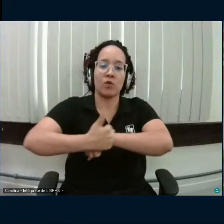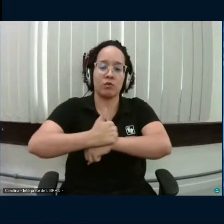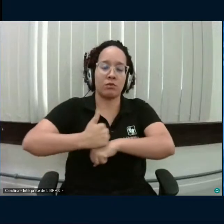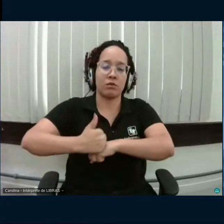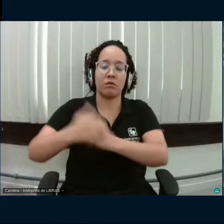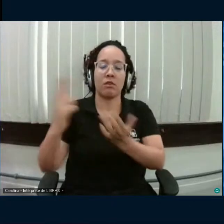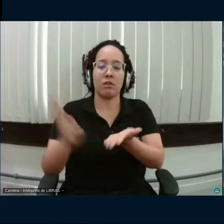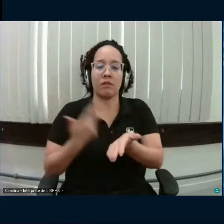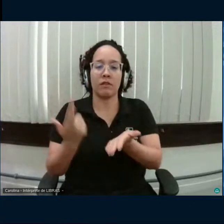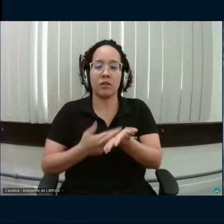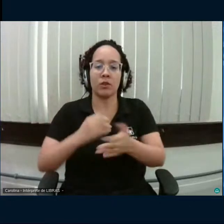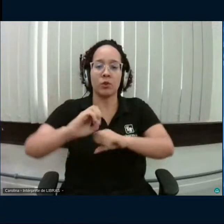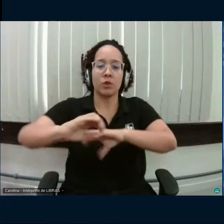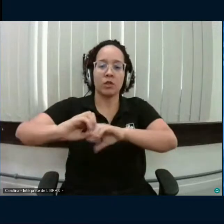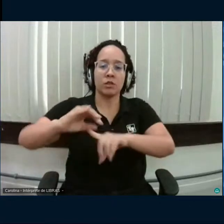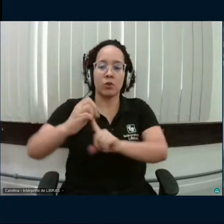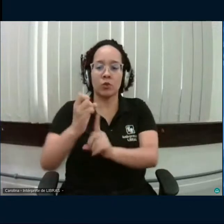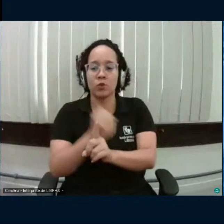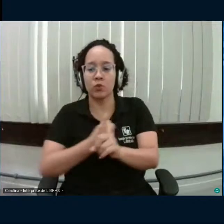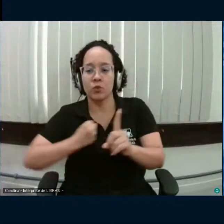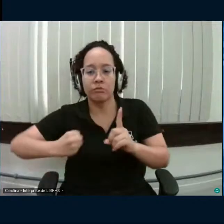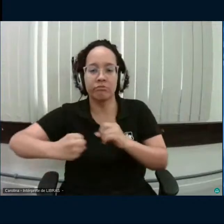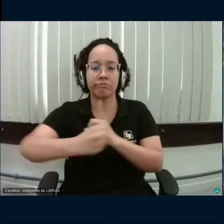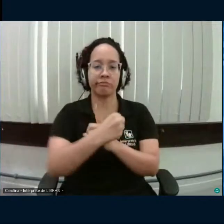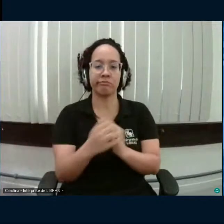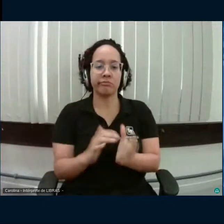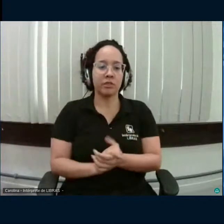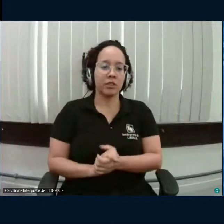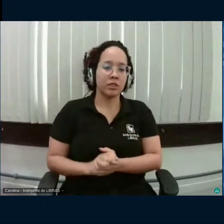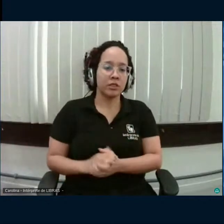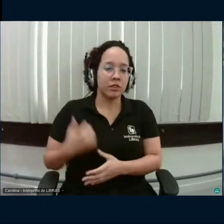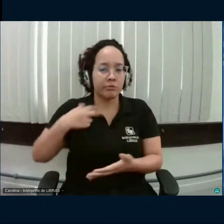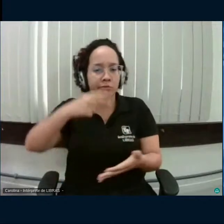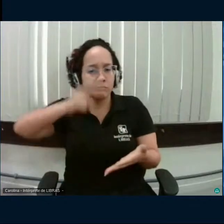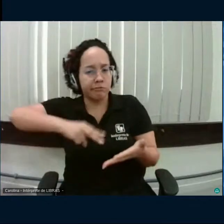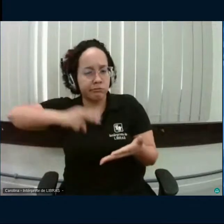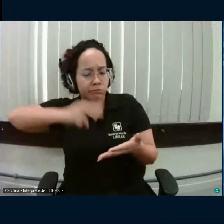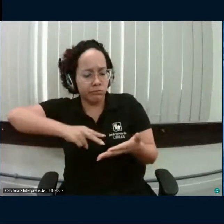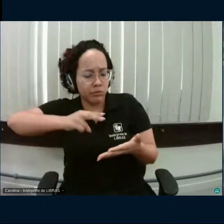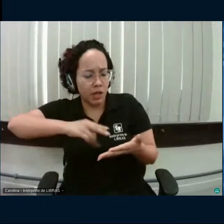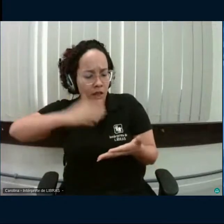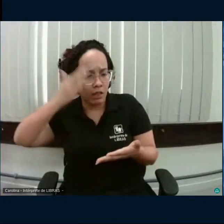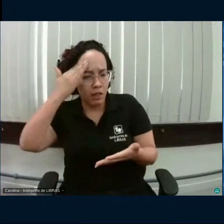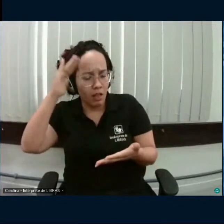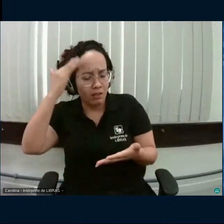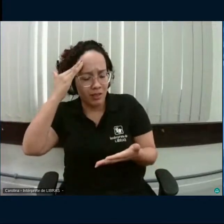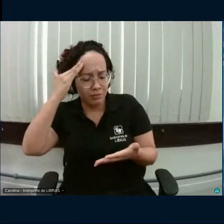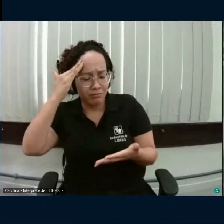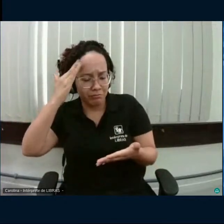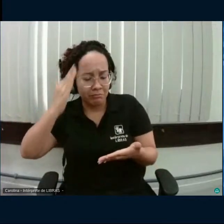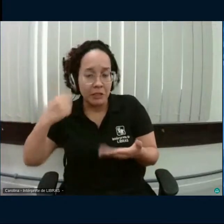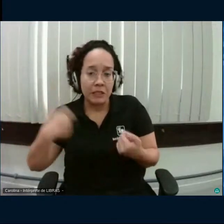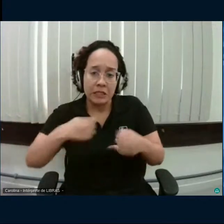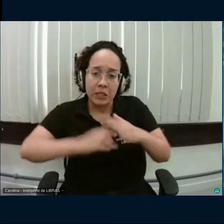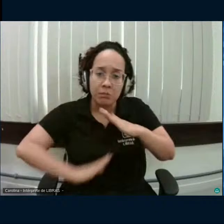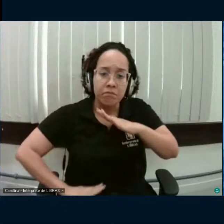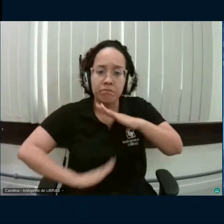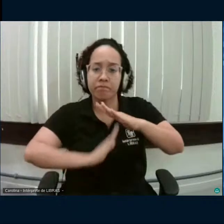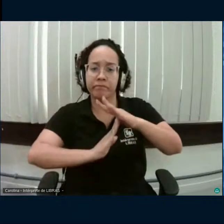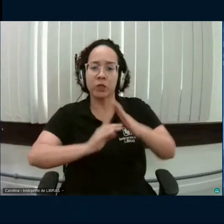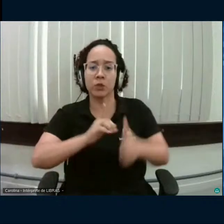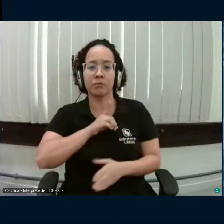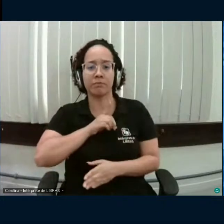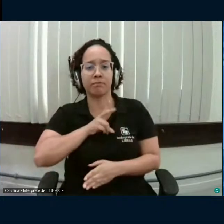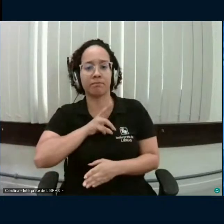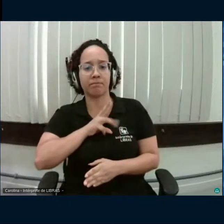de 2017, em que a gente olha as falas de quem defendia e de quem apontava os limites, né, da reforma.